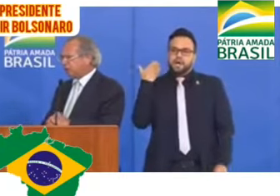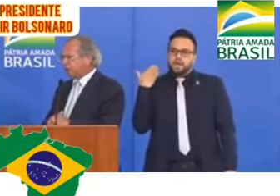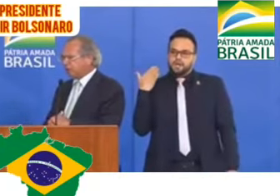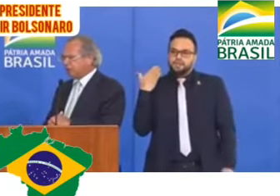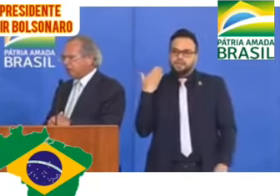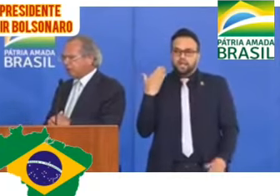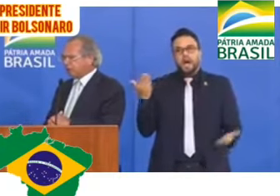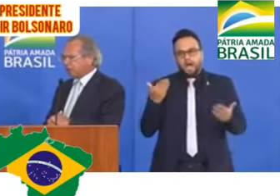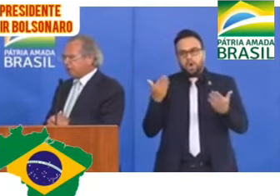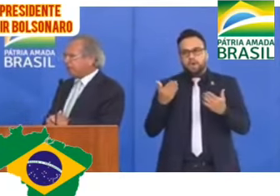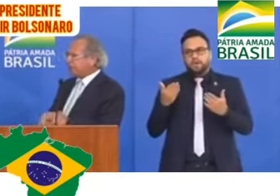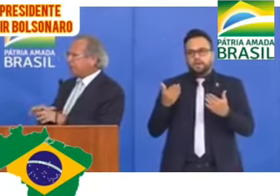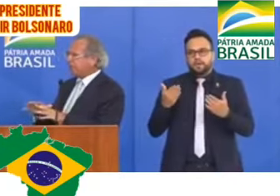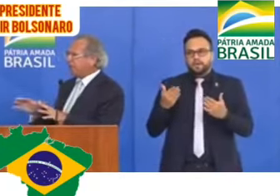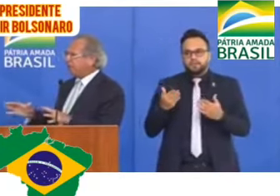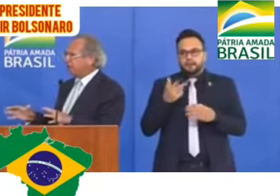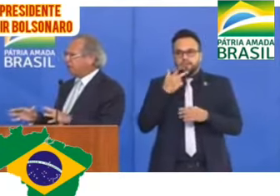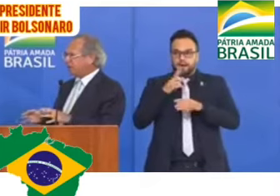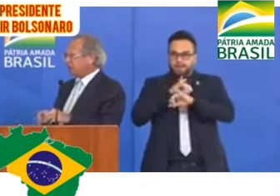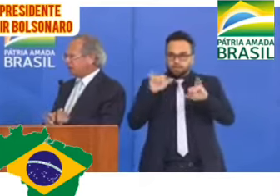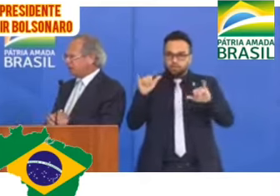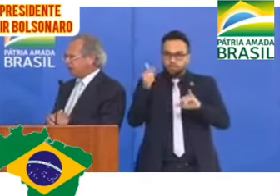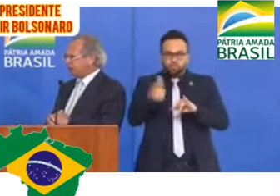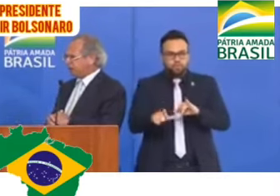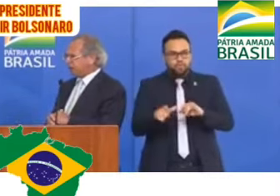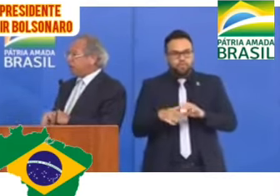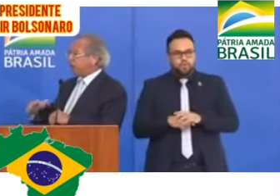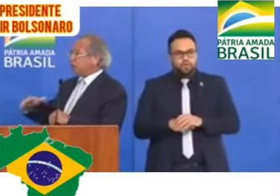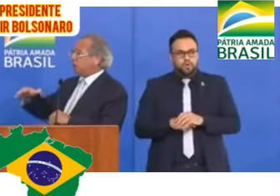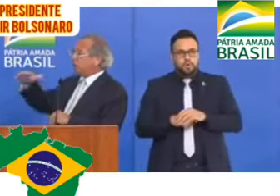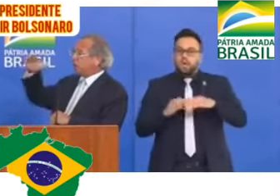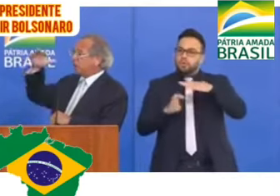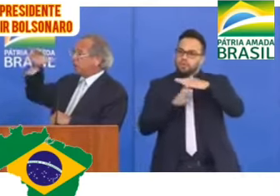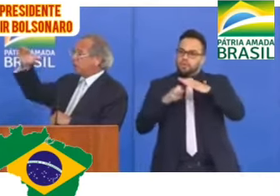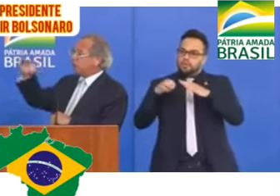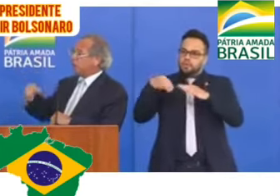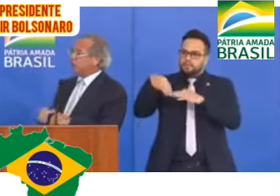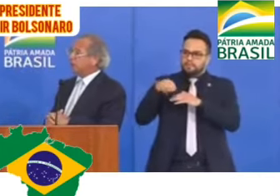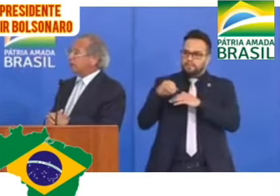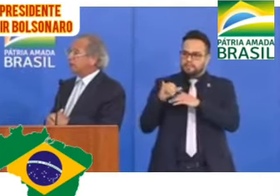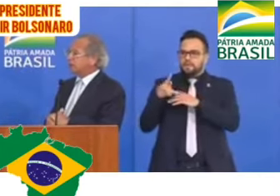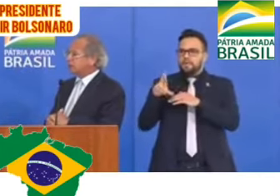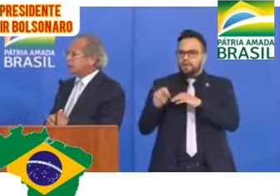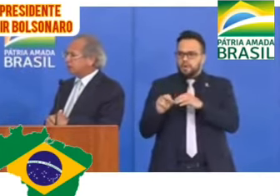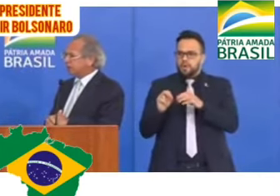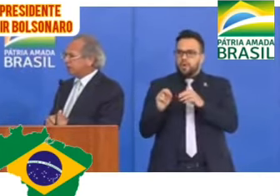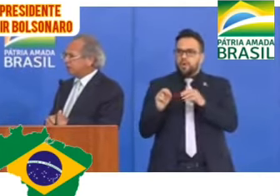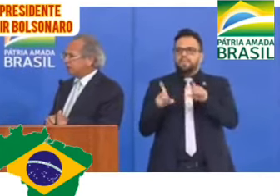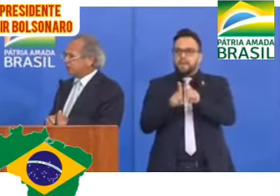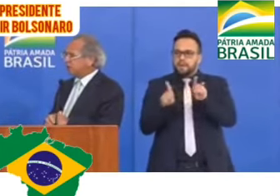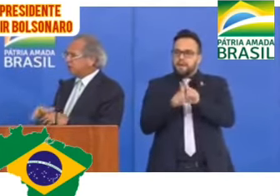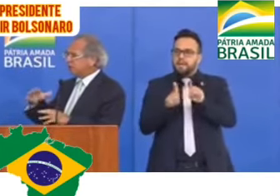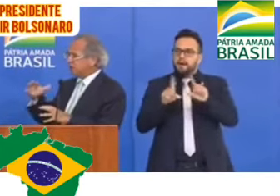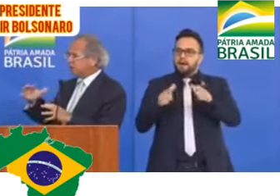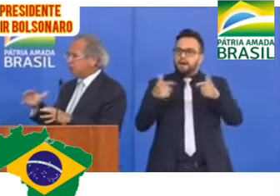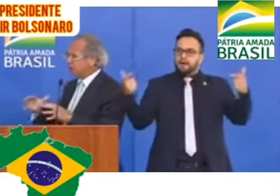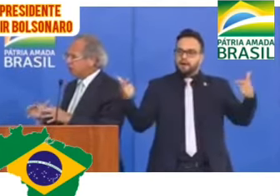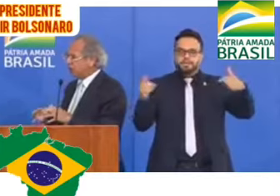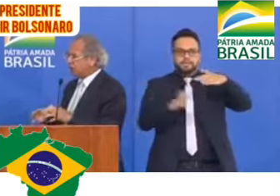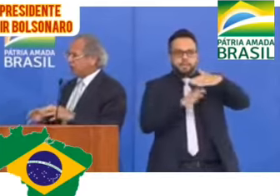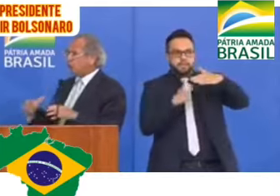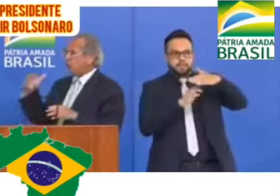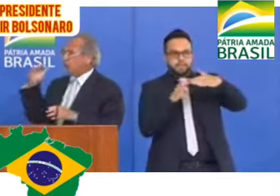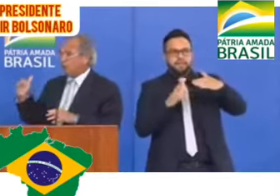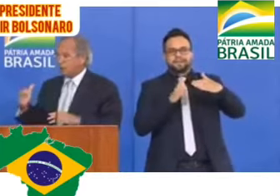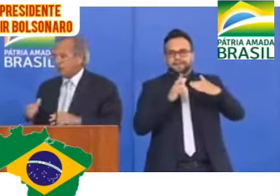estamos reforçando, que é para pequenas e médias empresas. Já tínhamos negociado também com as grandes empresas, os grandes